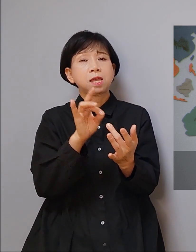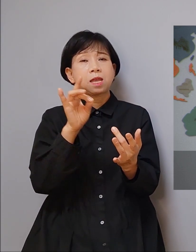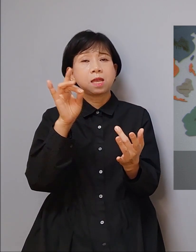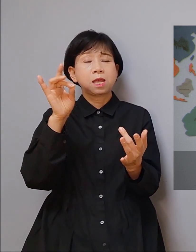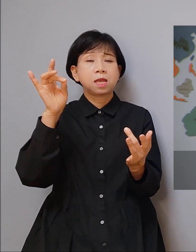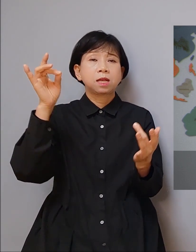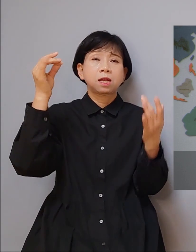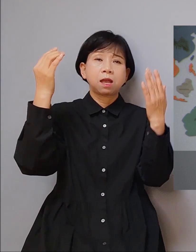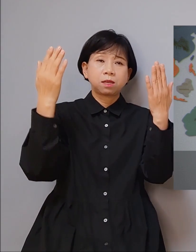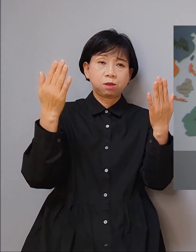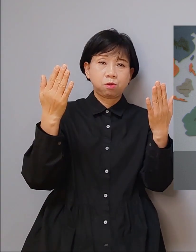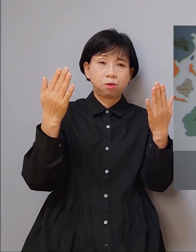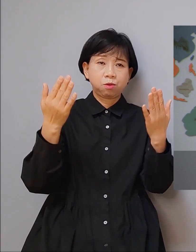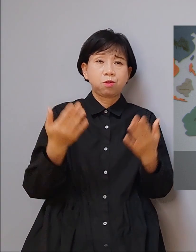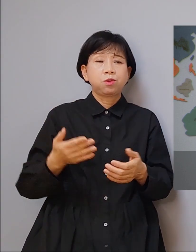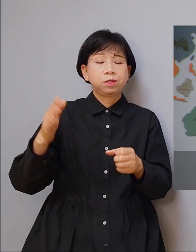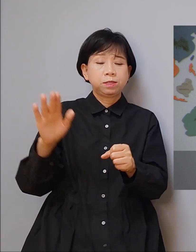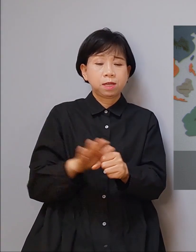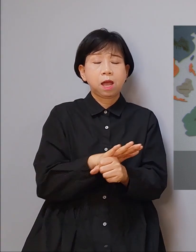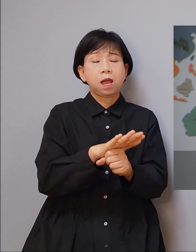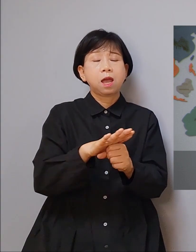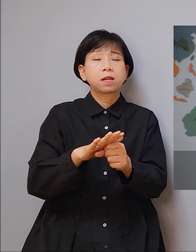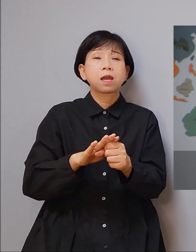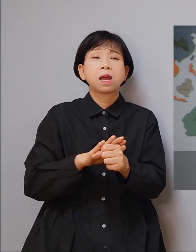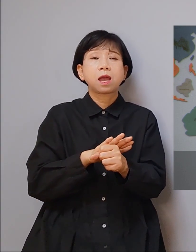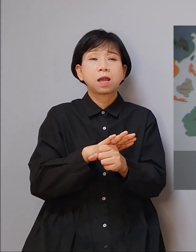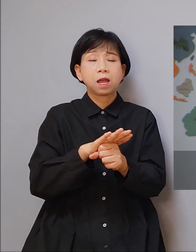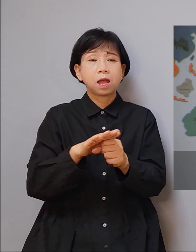우리를 택하여